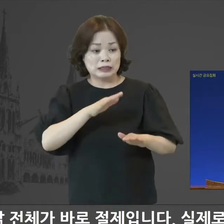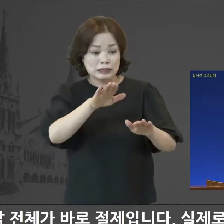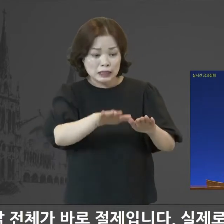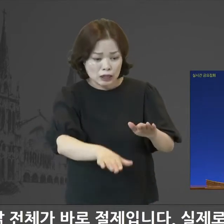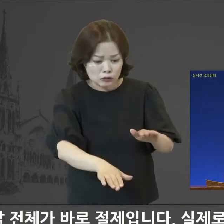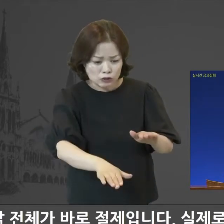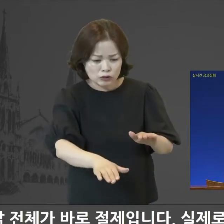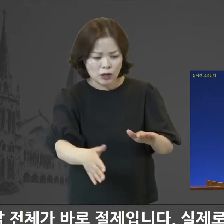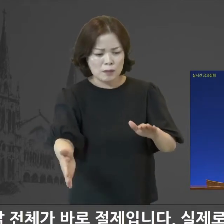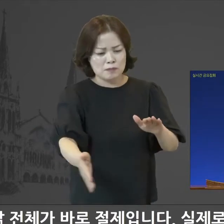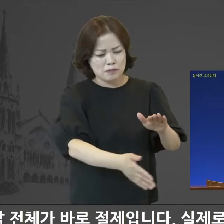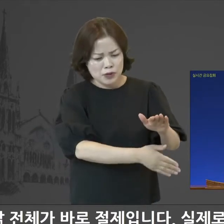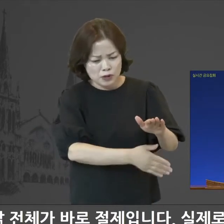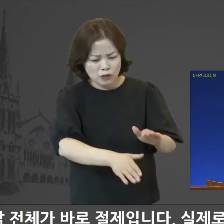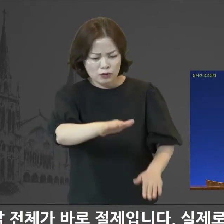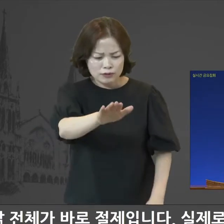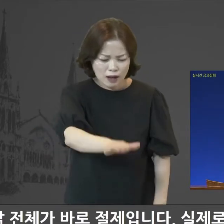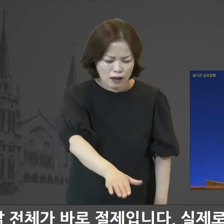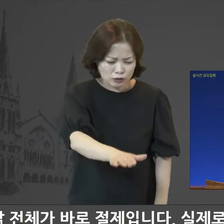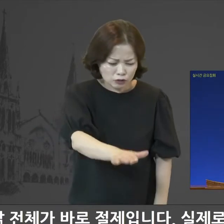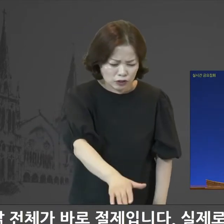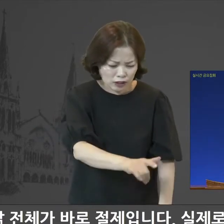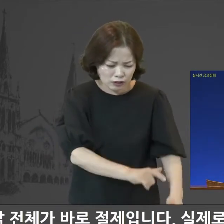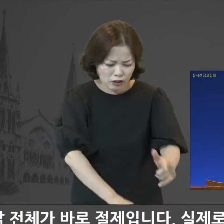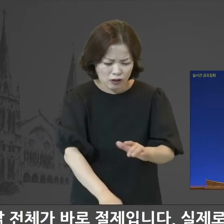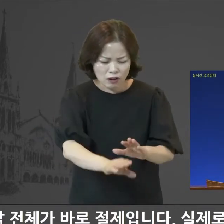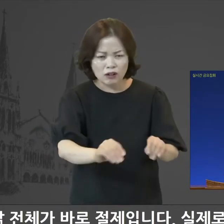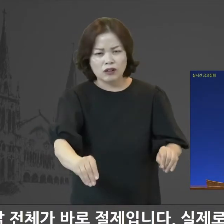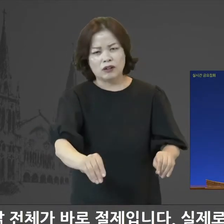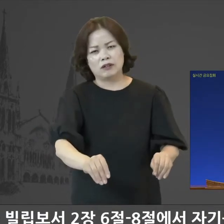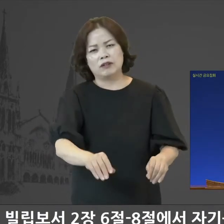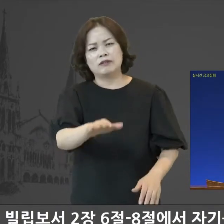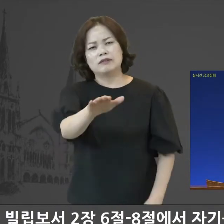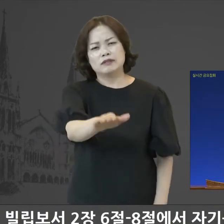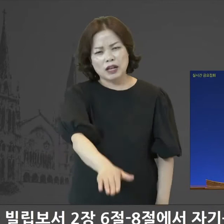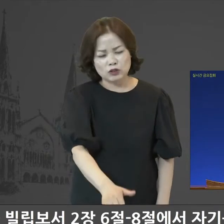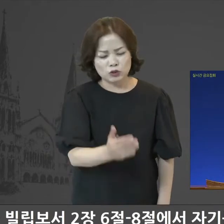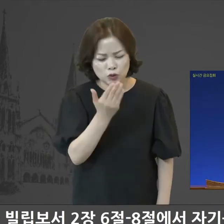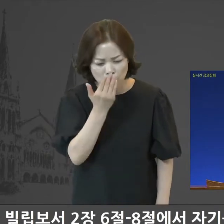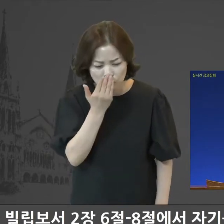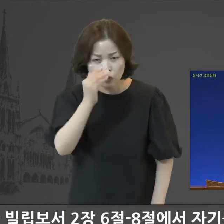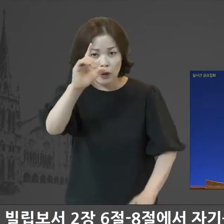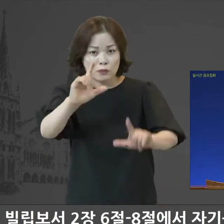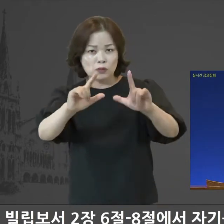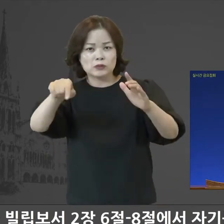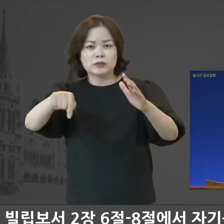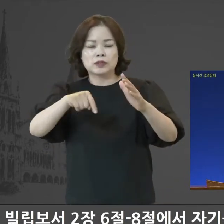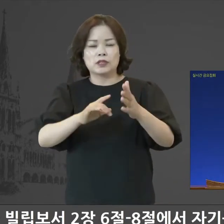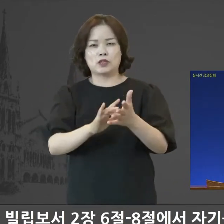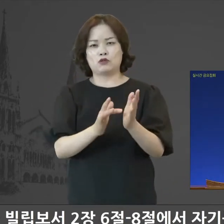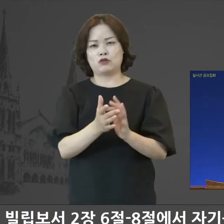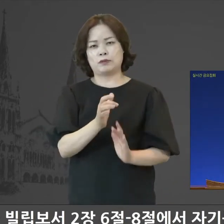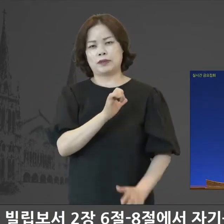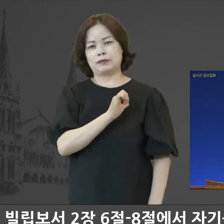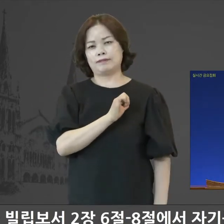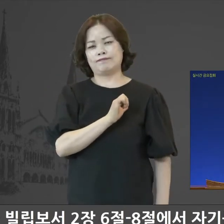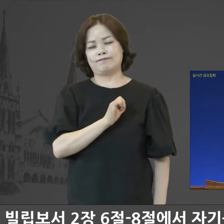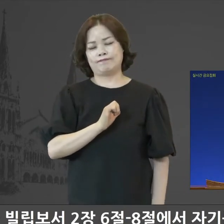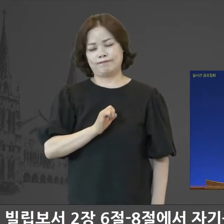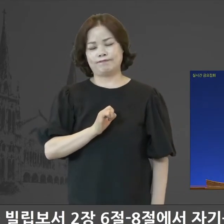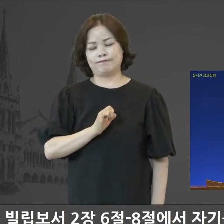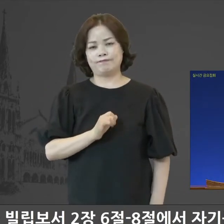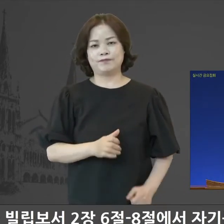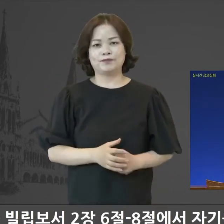낮춘 곳에 더 낮추시고 더 낮춘 데서 더 땅끝까지 내려가신 예수님, 그 모습 속에서 예수님의 절제를